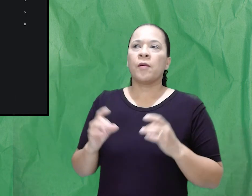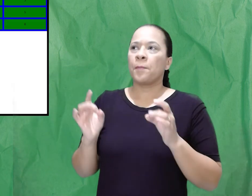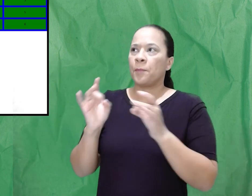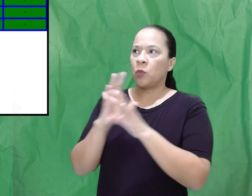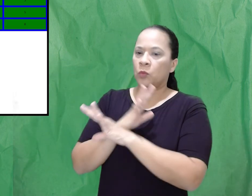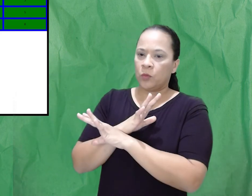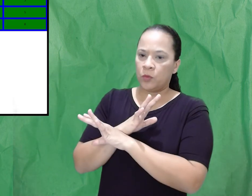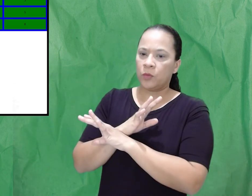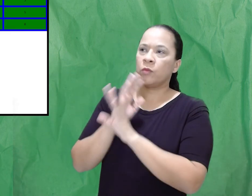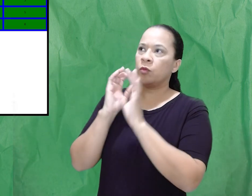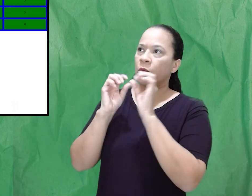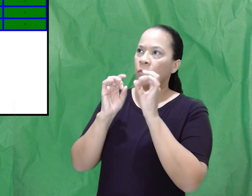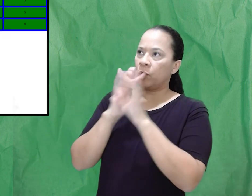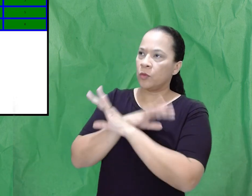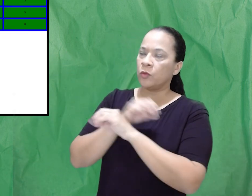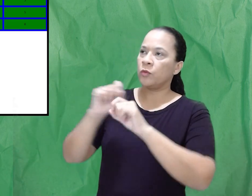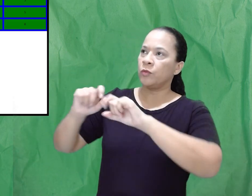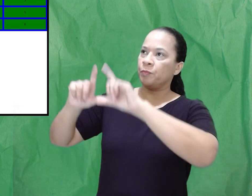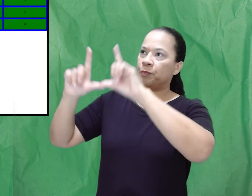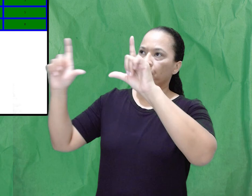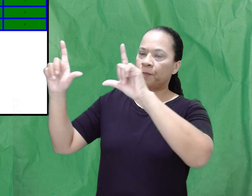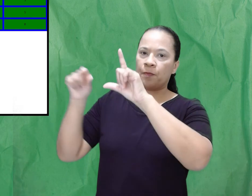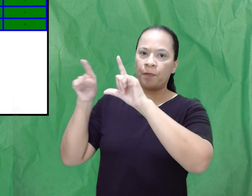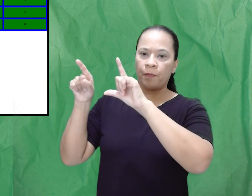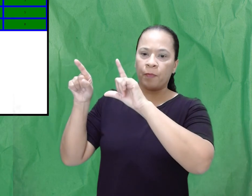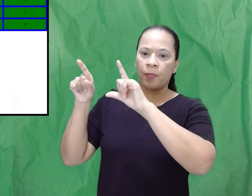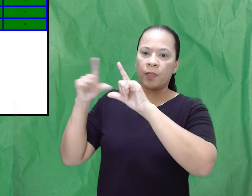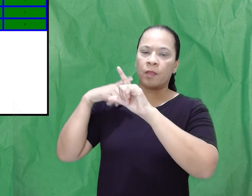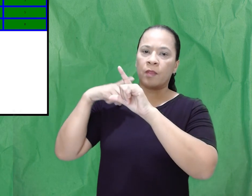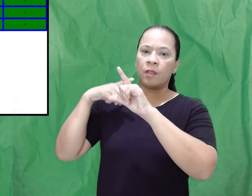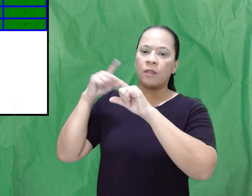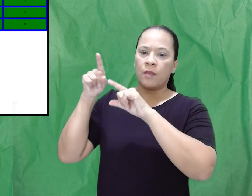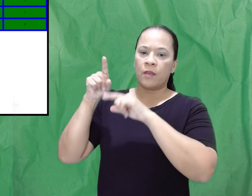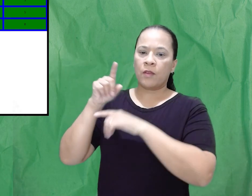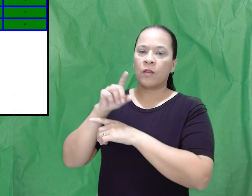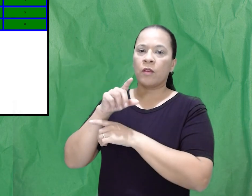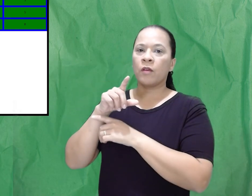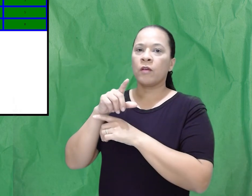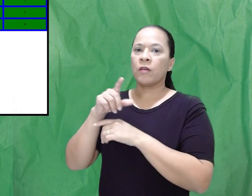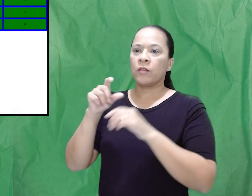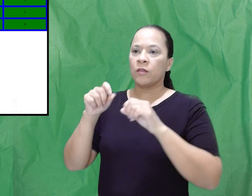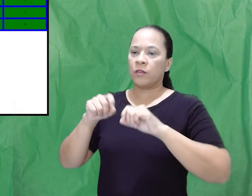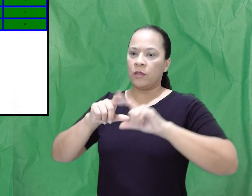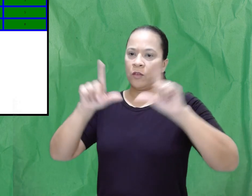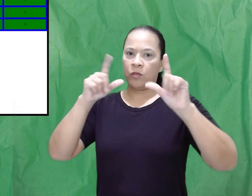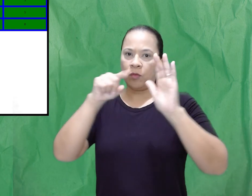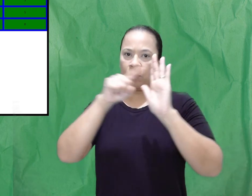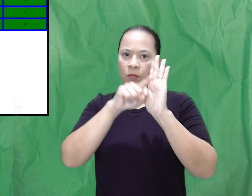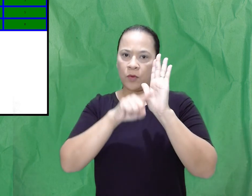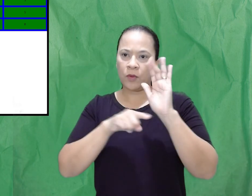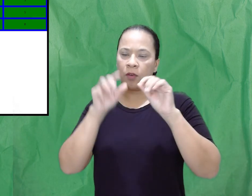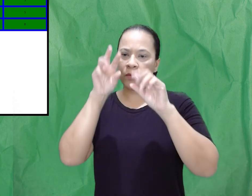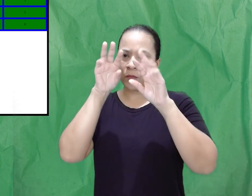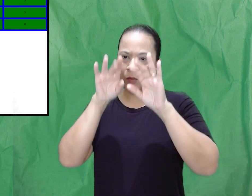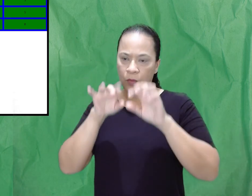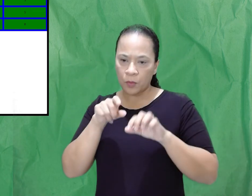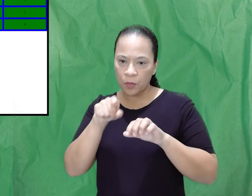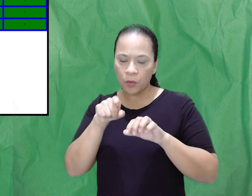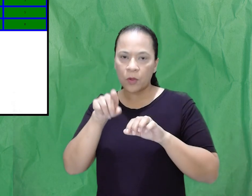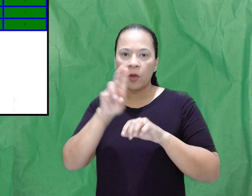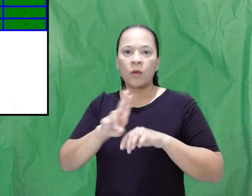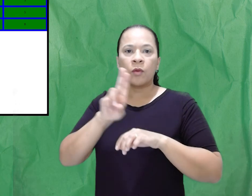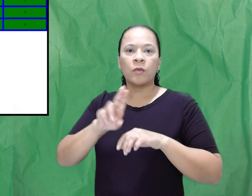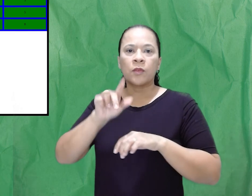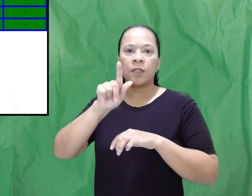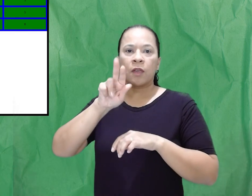Pronto. Então, o que tem aqui? Aqui no body, aqui eu estou agora utilizando o Grid CSS. Aqui